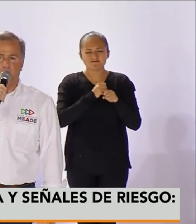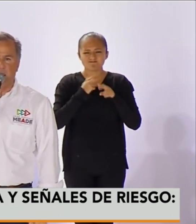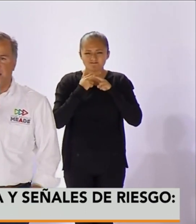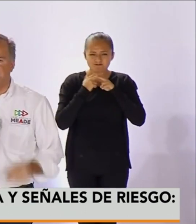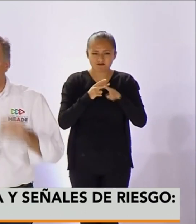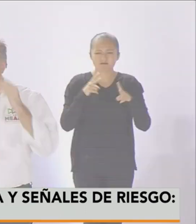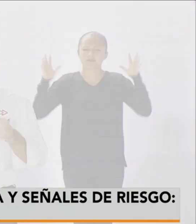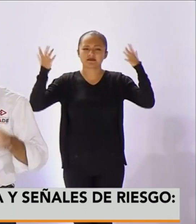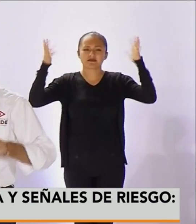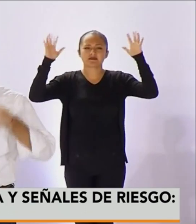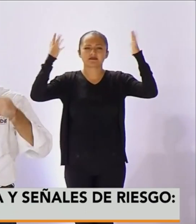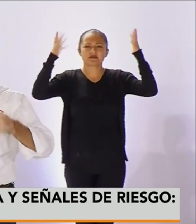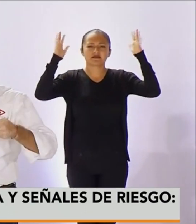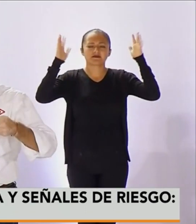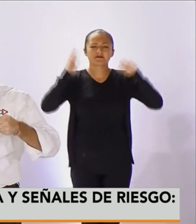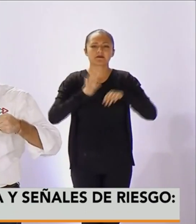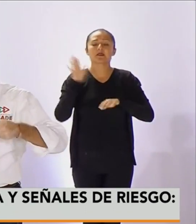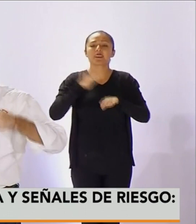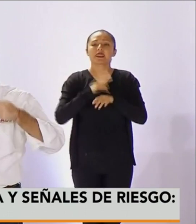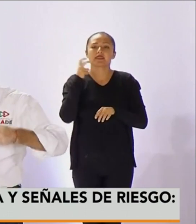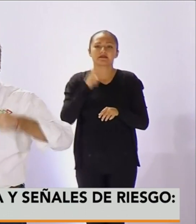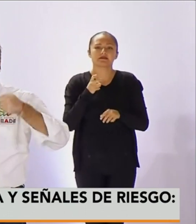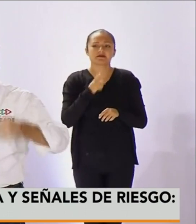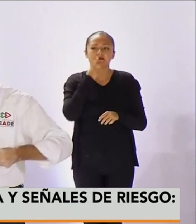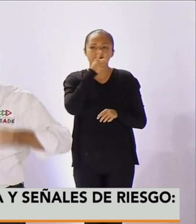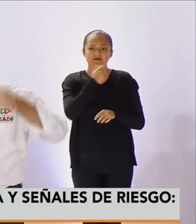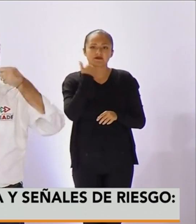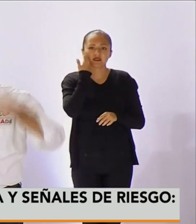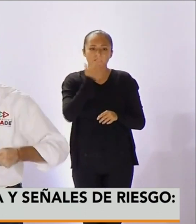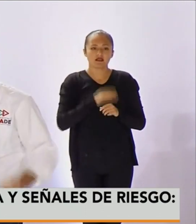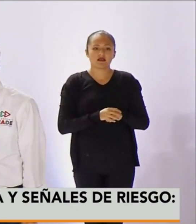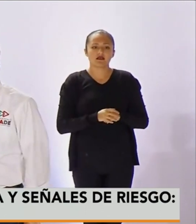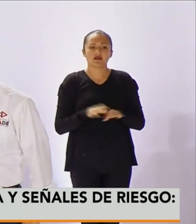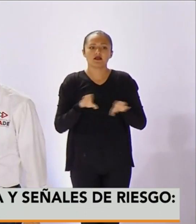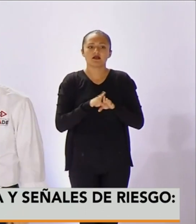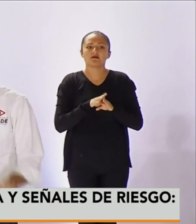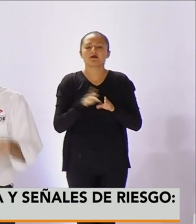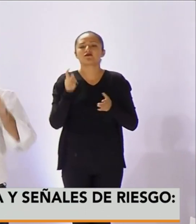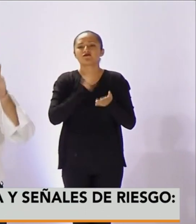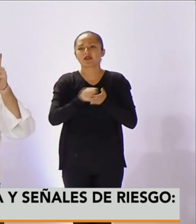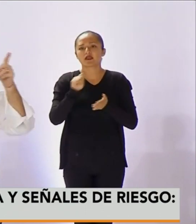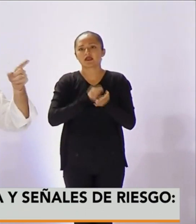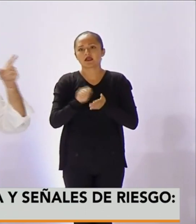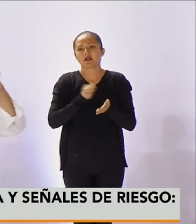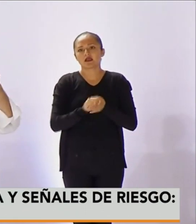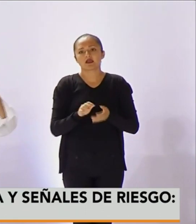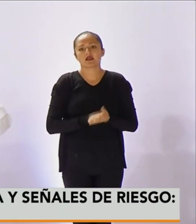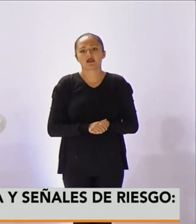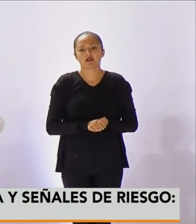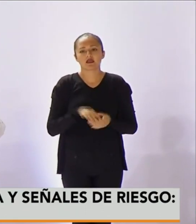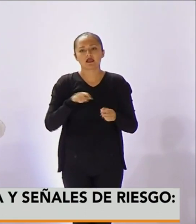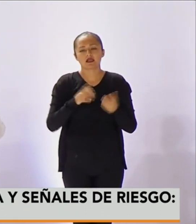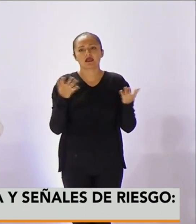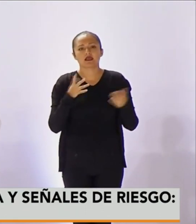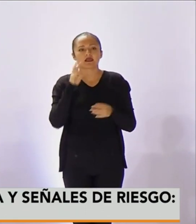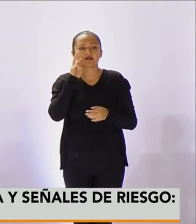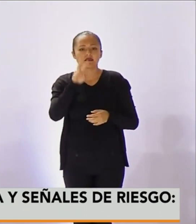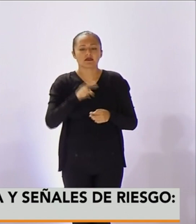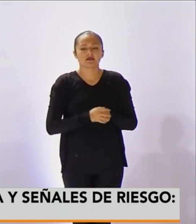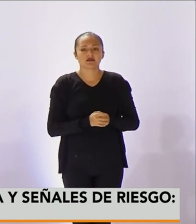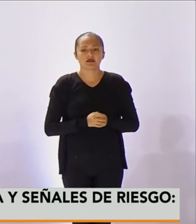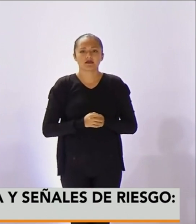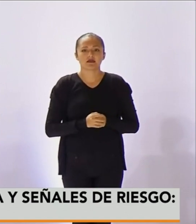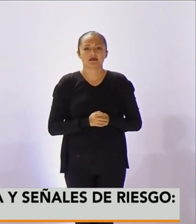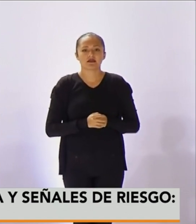de lucha. Por eso hemos hecho la tarea y lo que aquí se ve